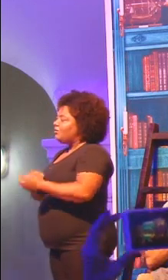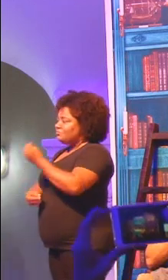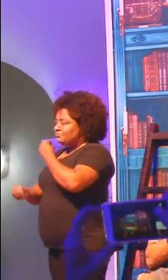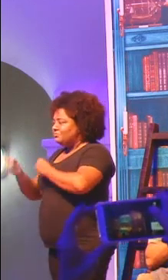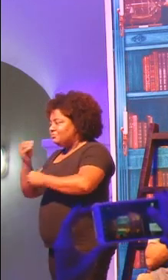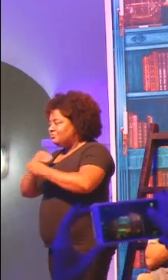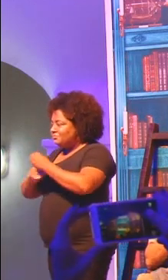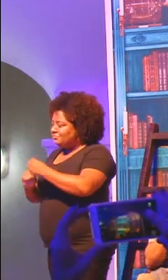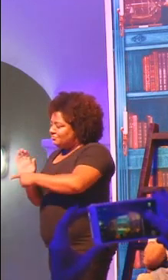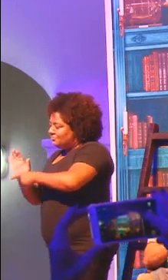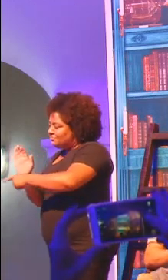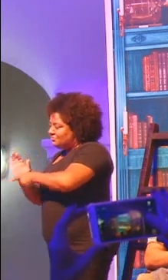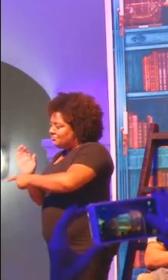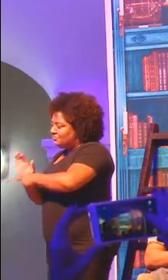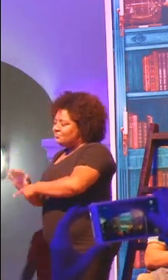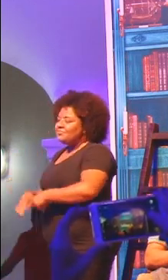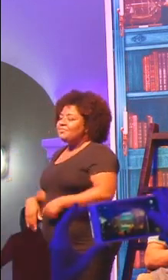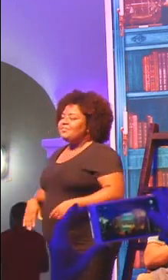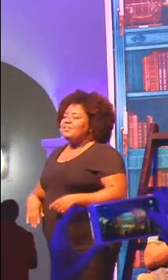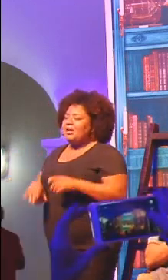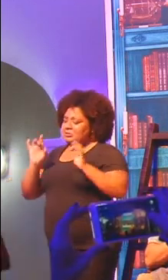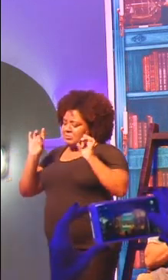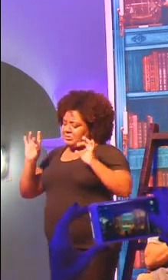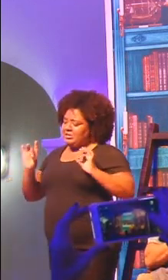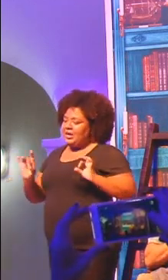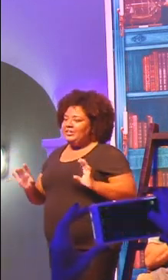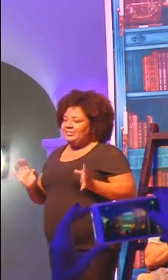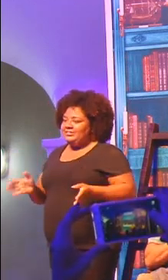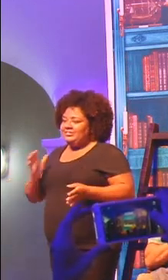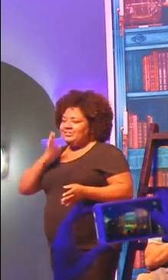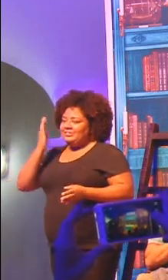Então, já sabe como são especiais, né?